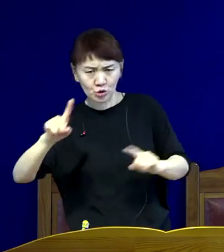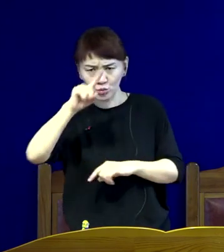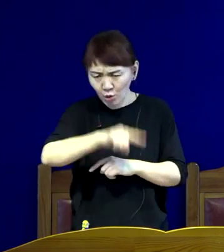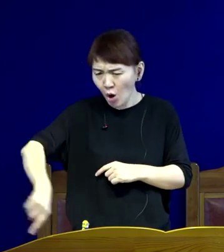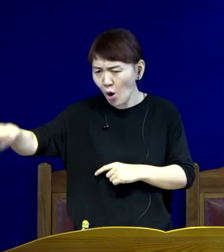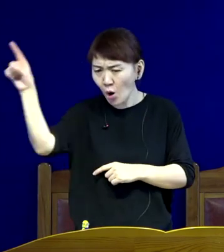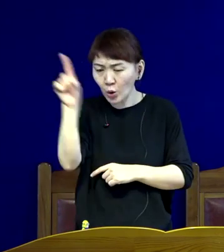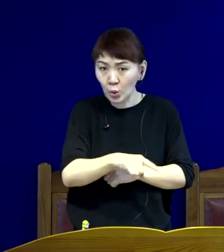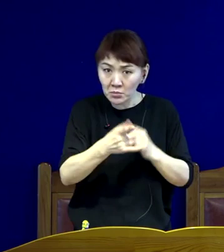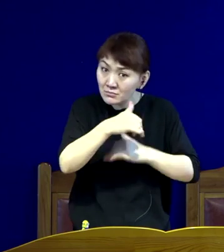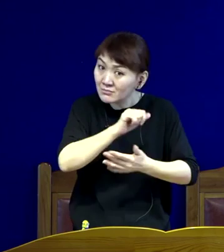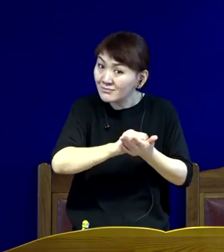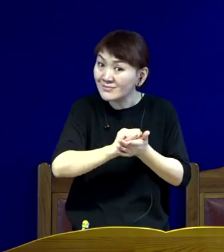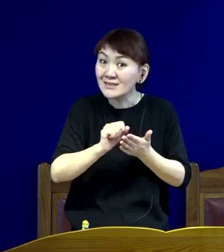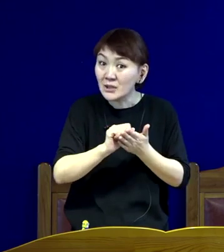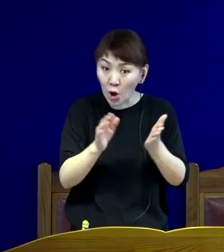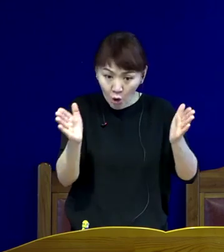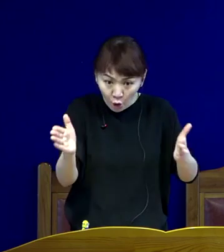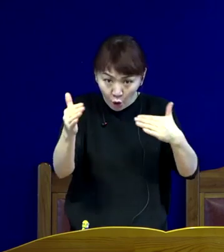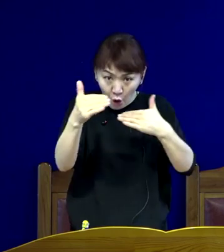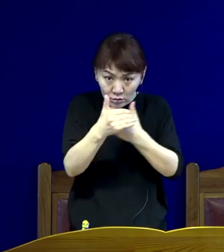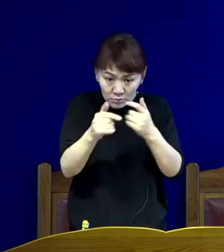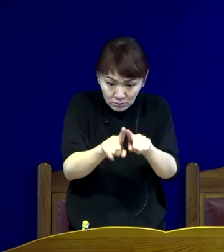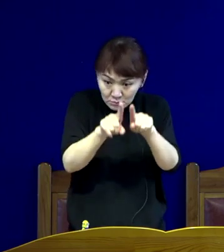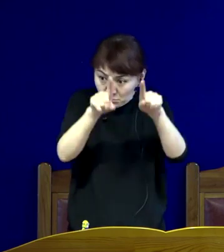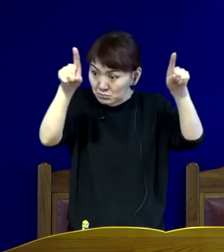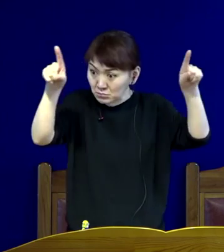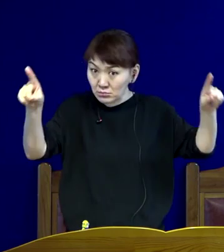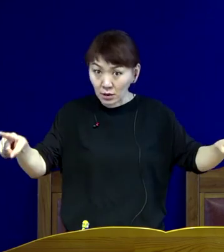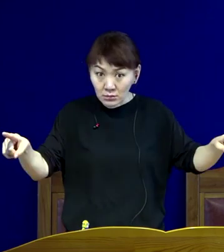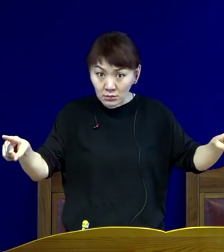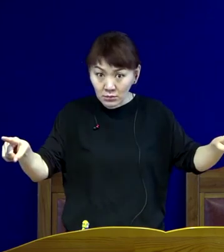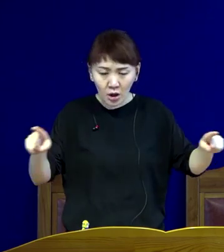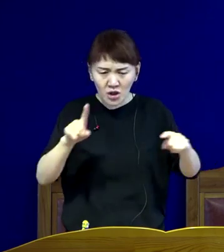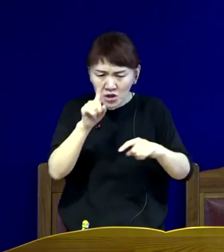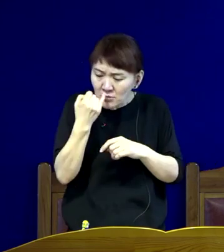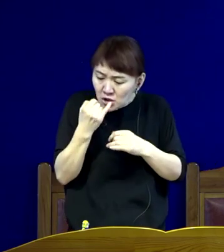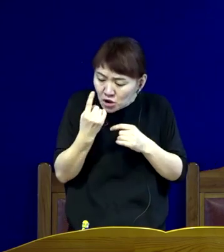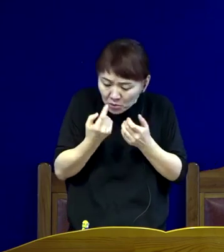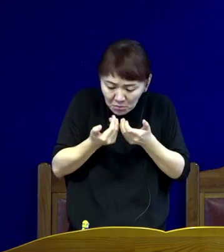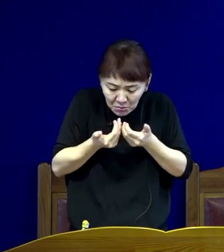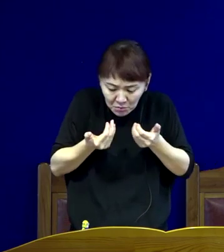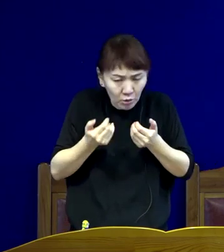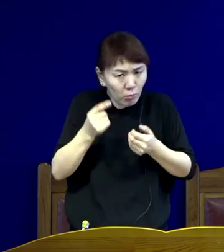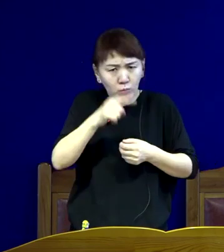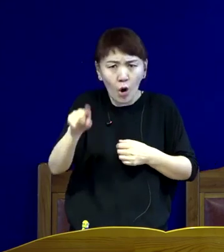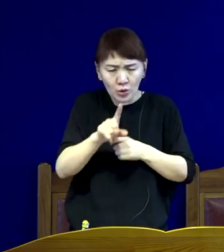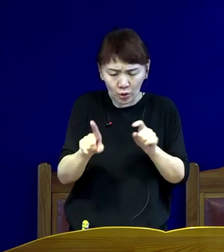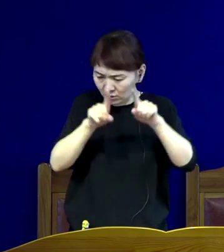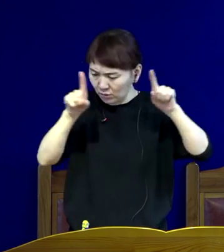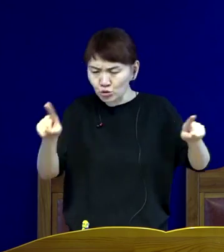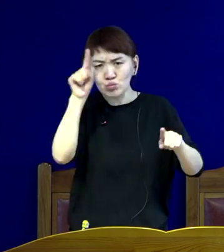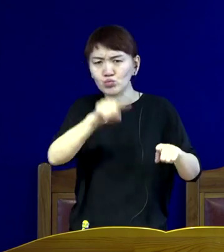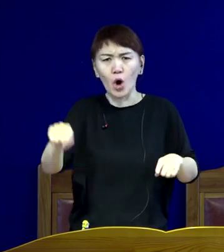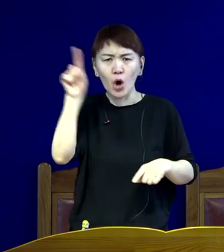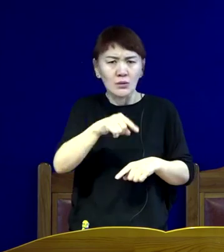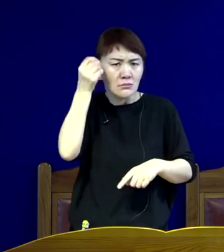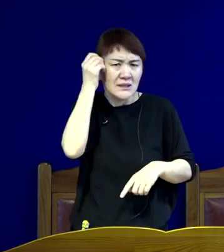бэ? Өрөөндөө тус тустай унтах боломжтой нөхцөл байдал үүсэх учраас яагаад тус тустай унтахд хүрдэг вэ?